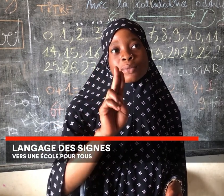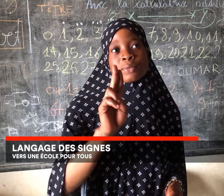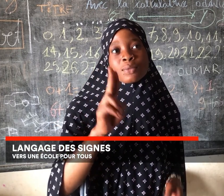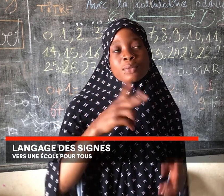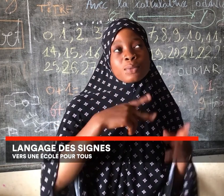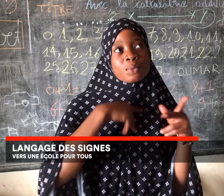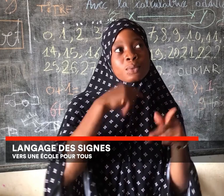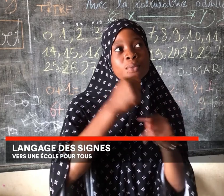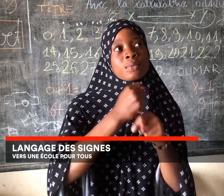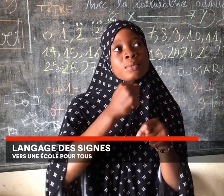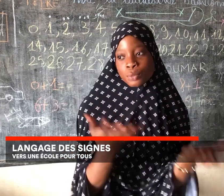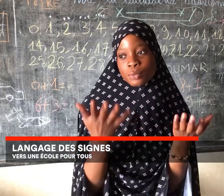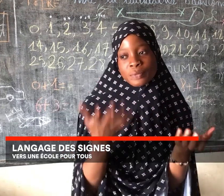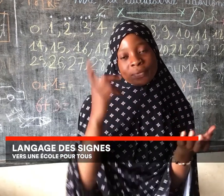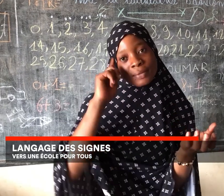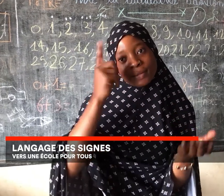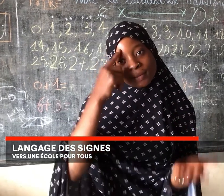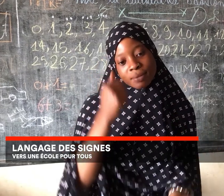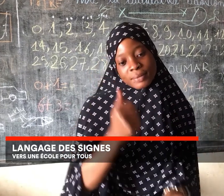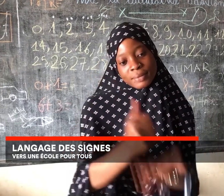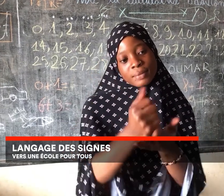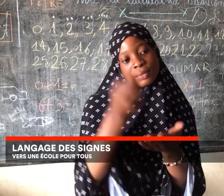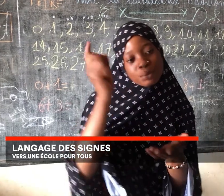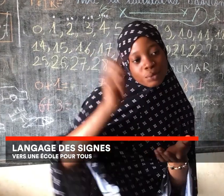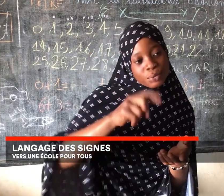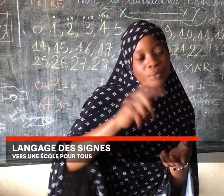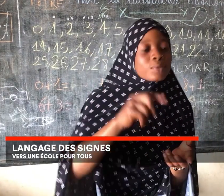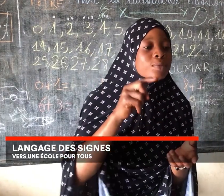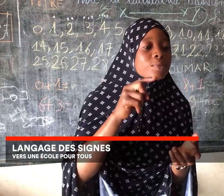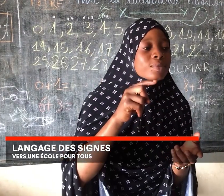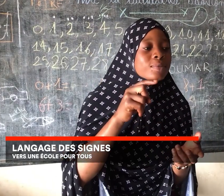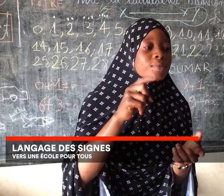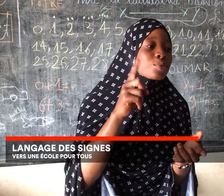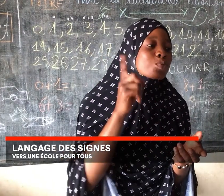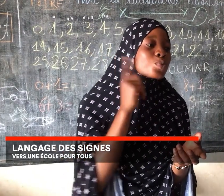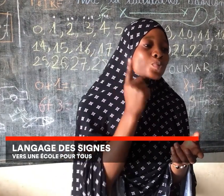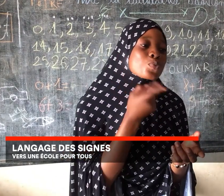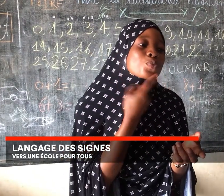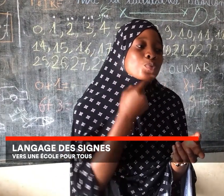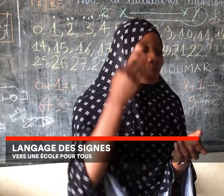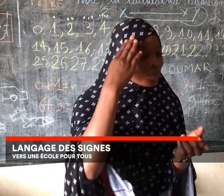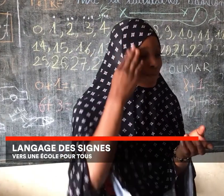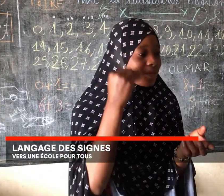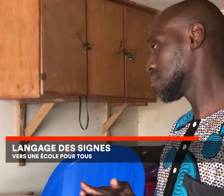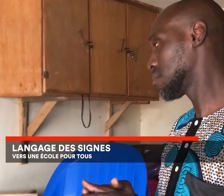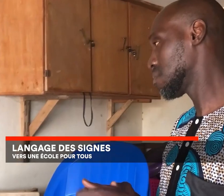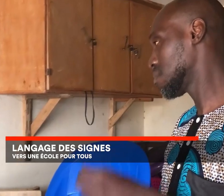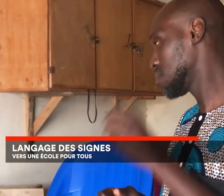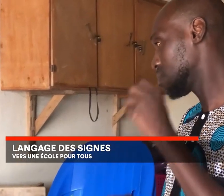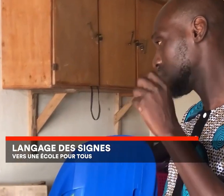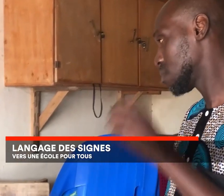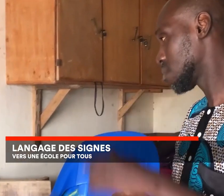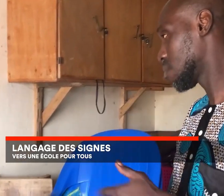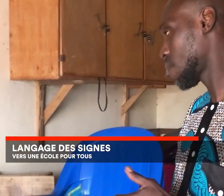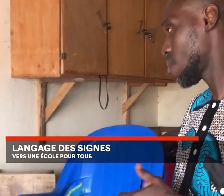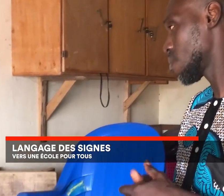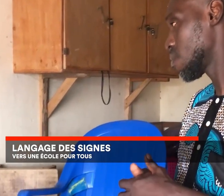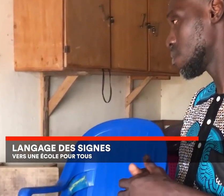O U jbou silhuet jeune femme de 20 ans et malentendante malgré ce handicap c'est avec un certain enthousiasme qu'elle